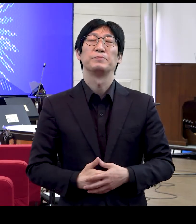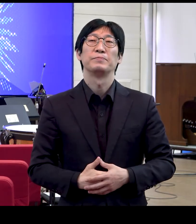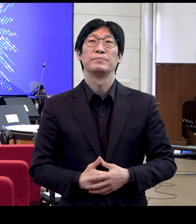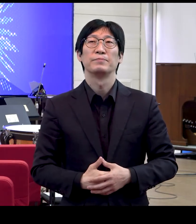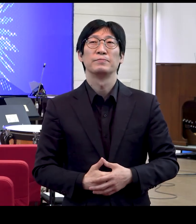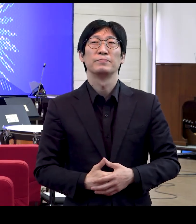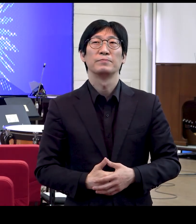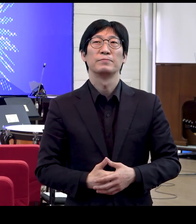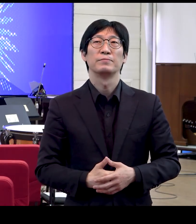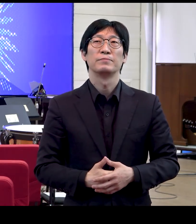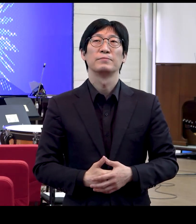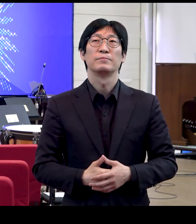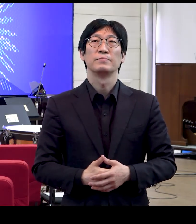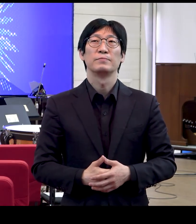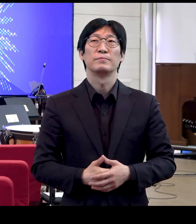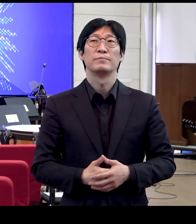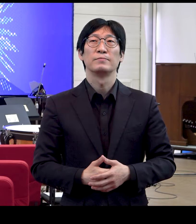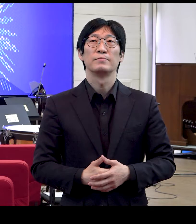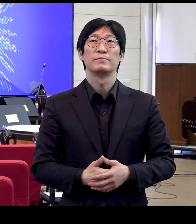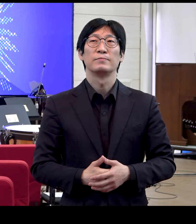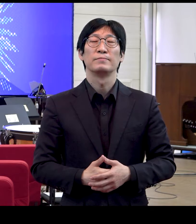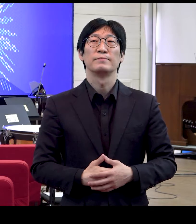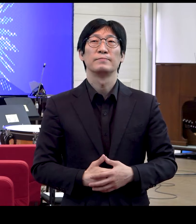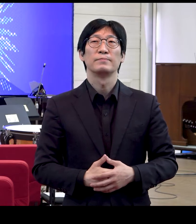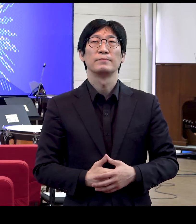벌거벗어서 부끄럽다는 것.